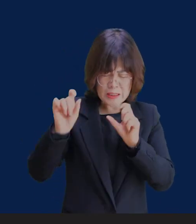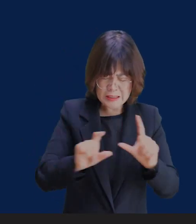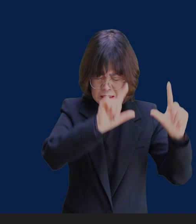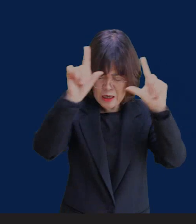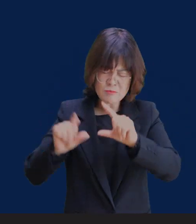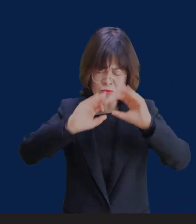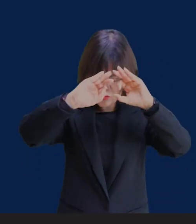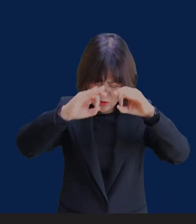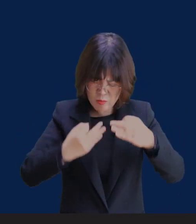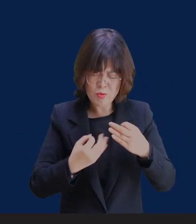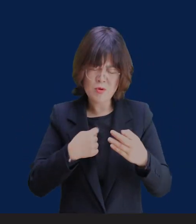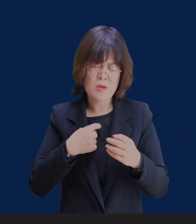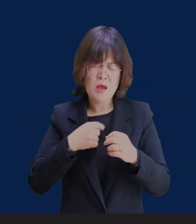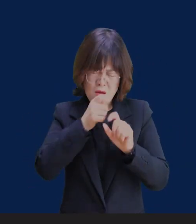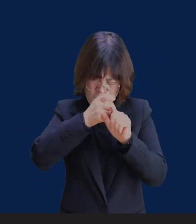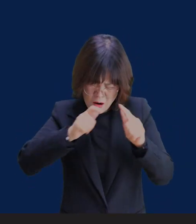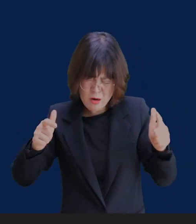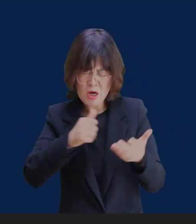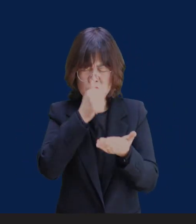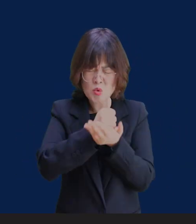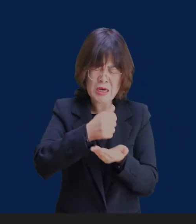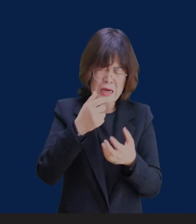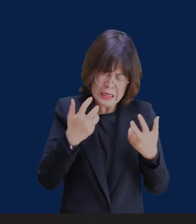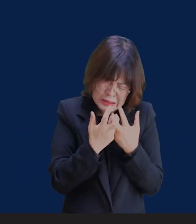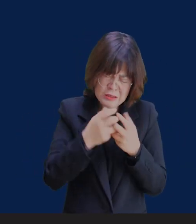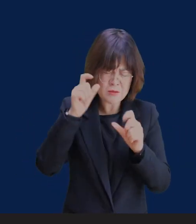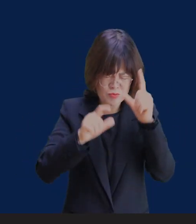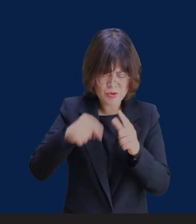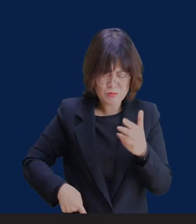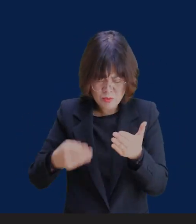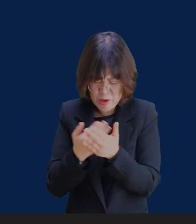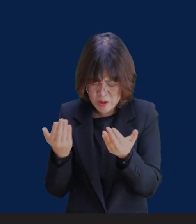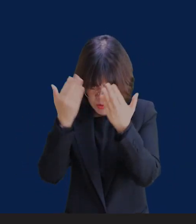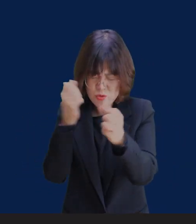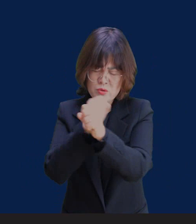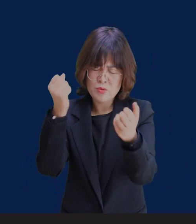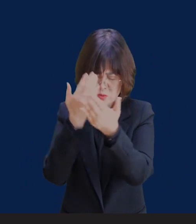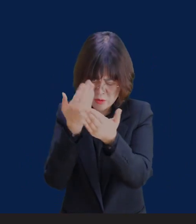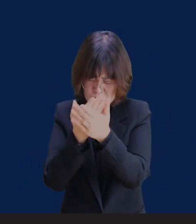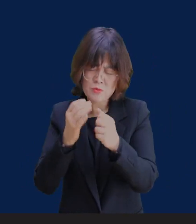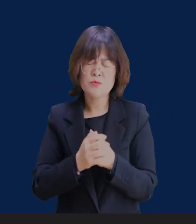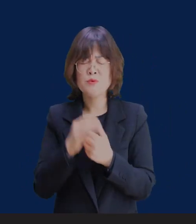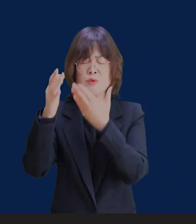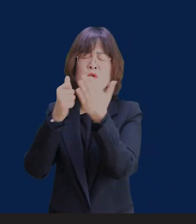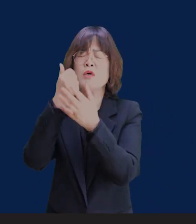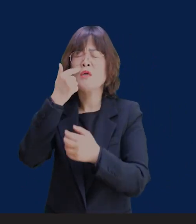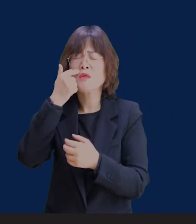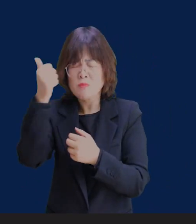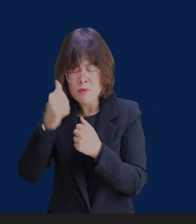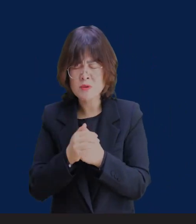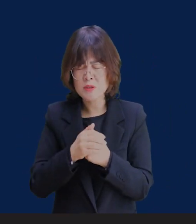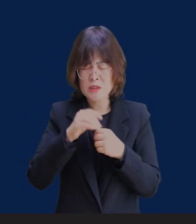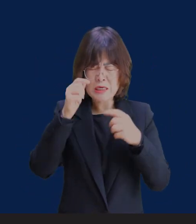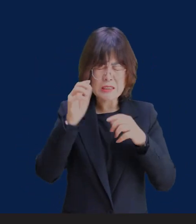돌아볼 때 주님의 분노하시는 속에 예수님이 이 땅의 한국교회를 향한 채찍이 아닌지요,